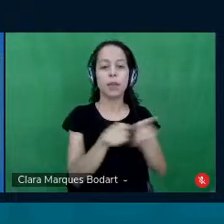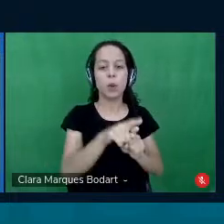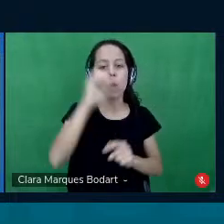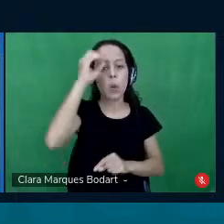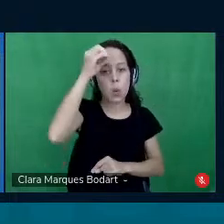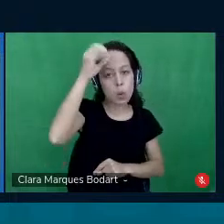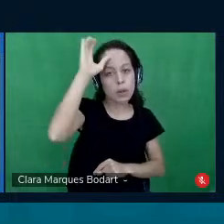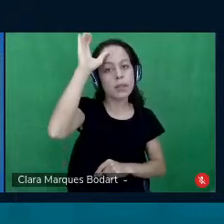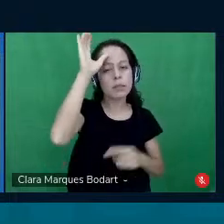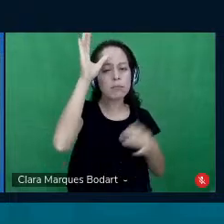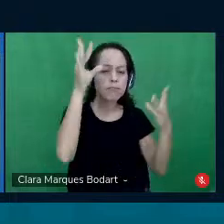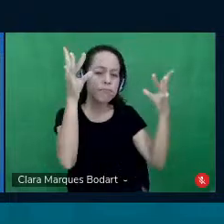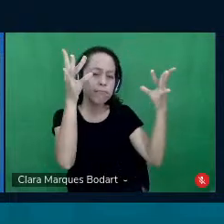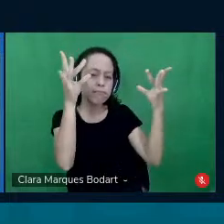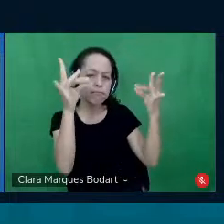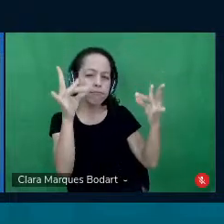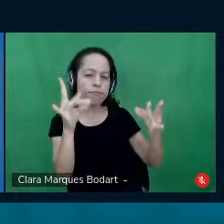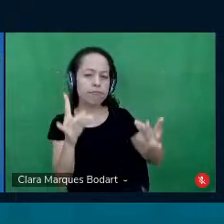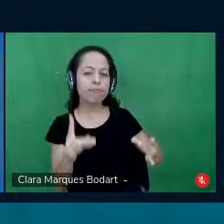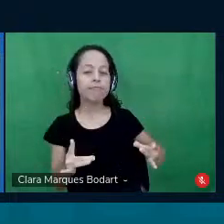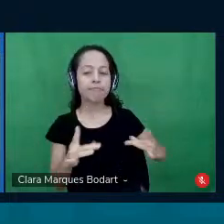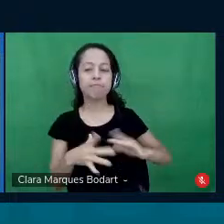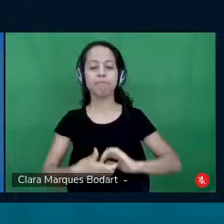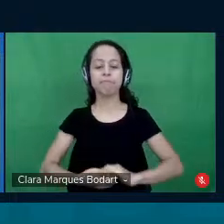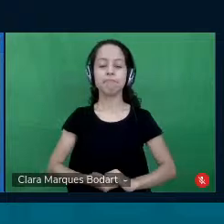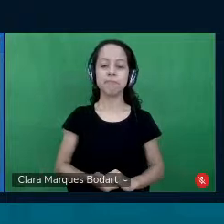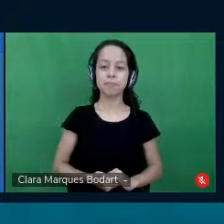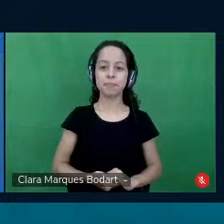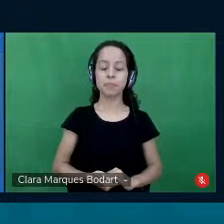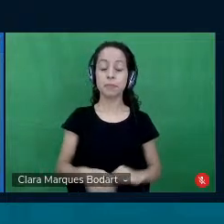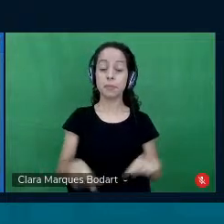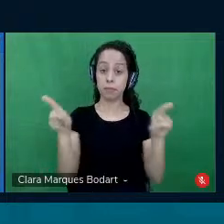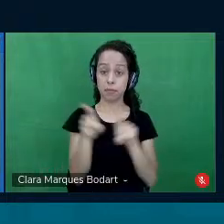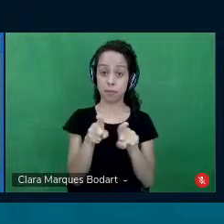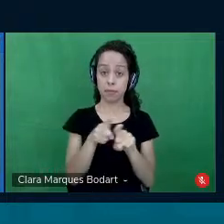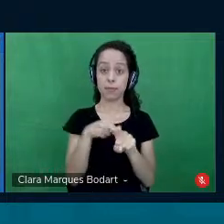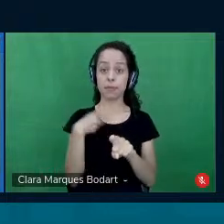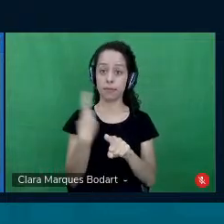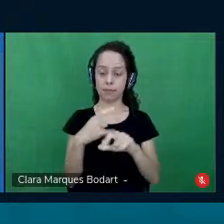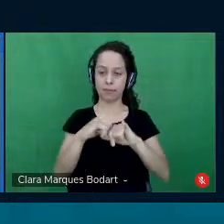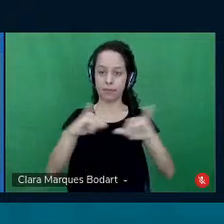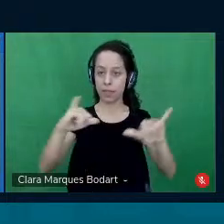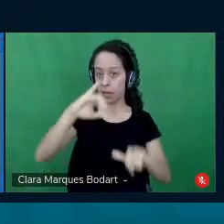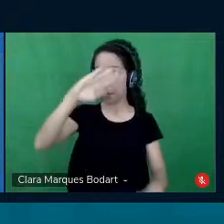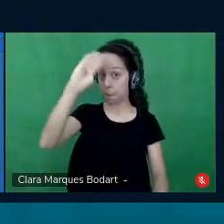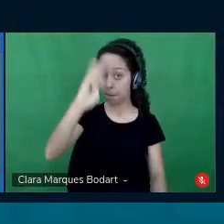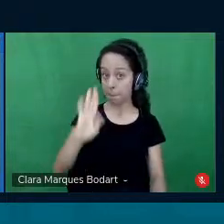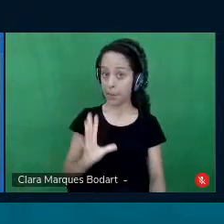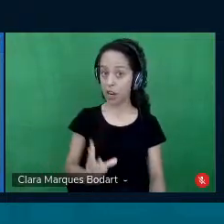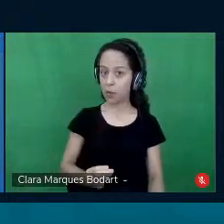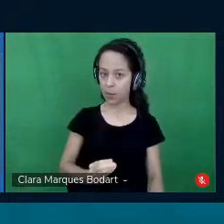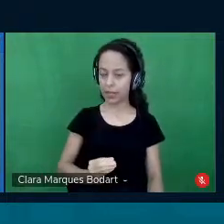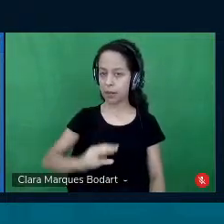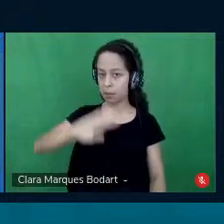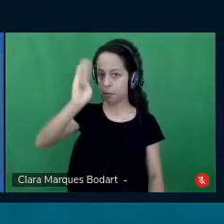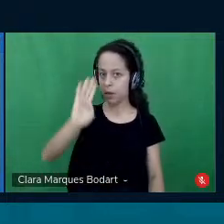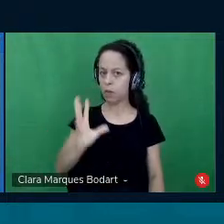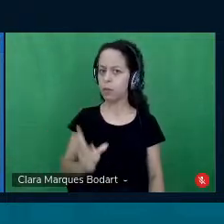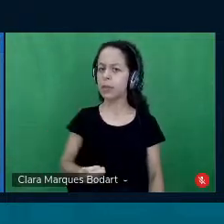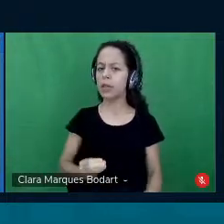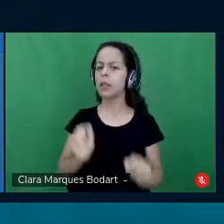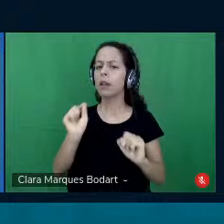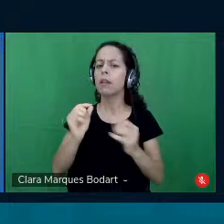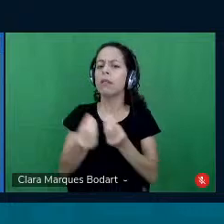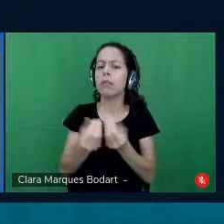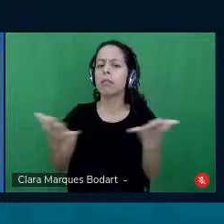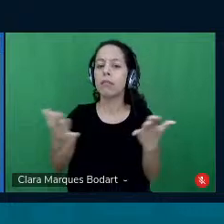conhecimento sistematizado. Destacamos ainda que o PROF-EPT é ofertado pela Rede